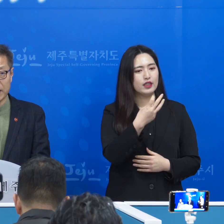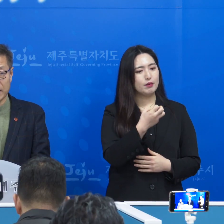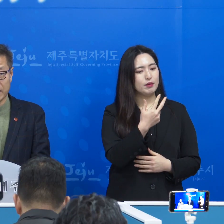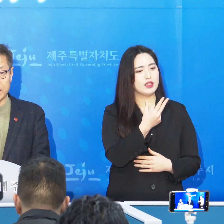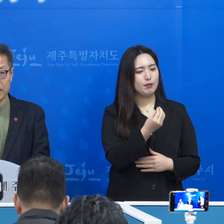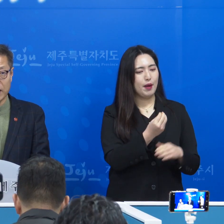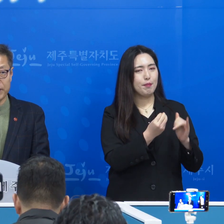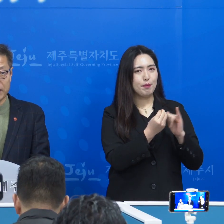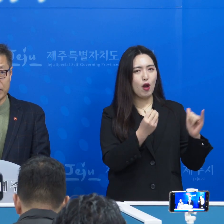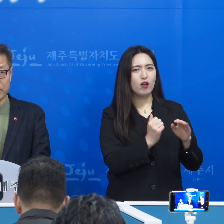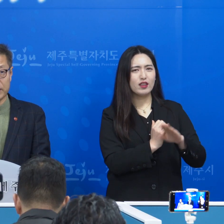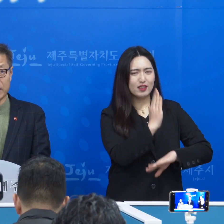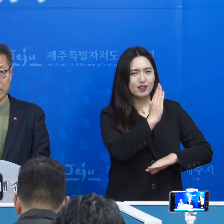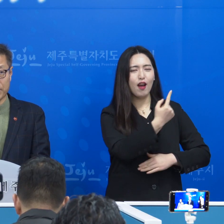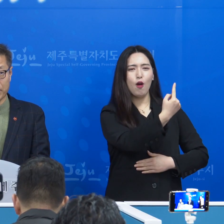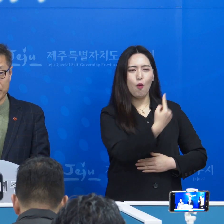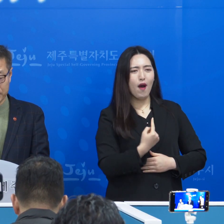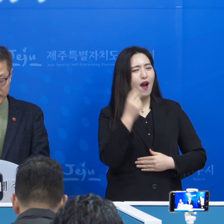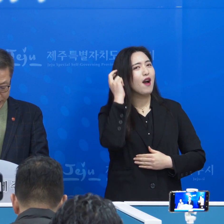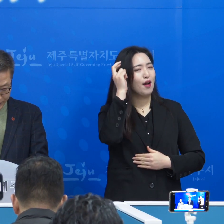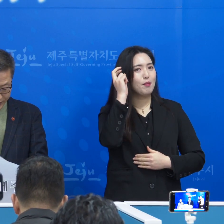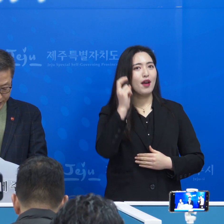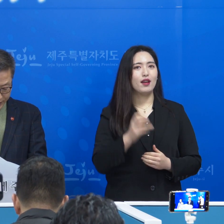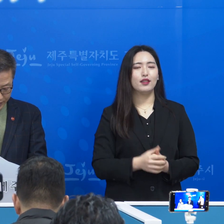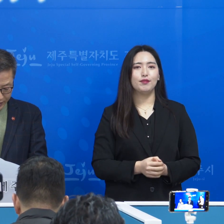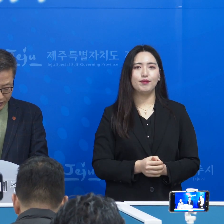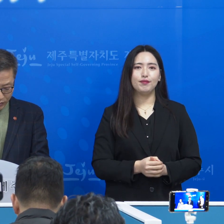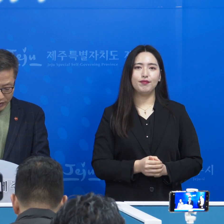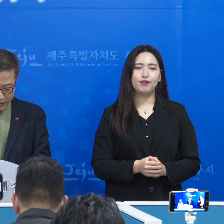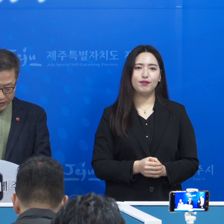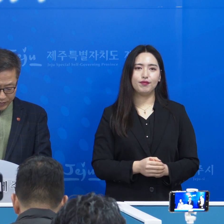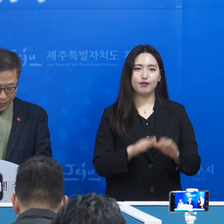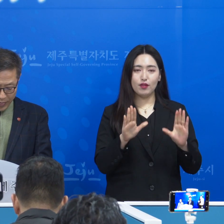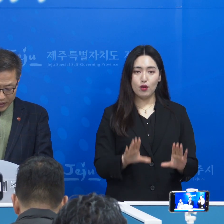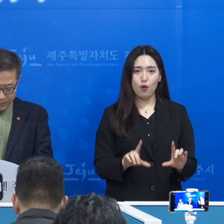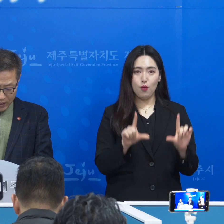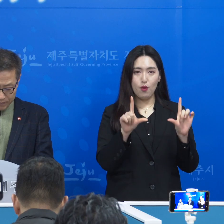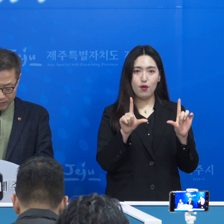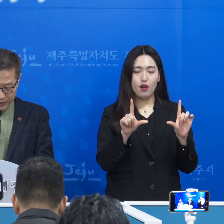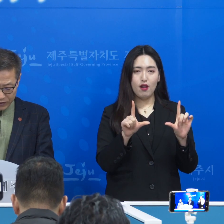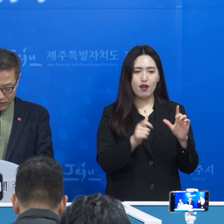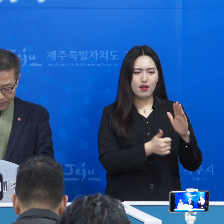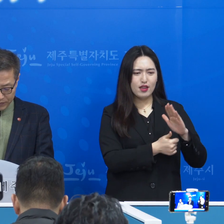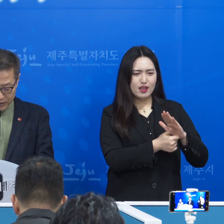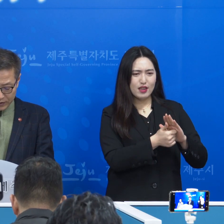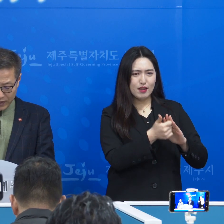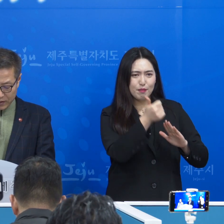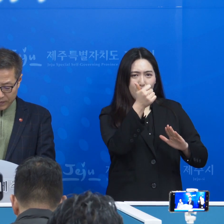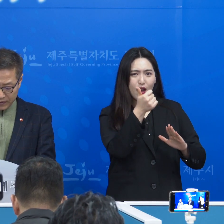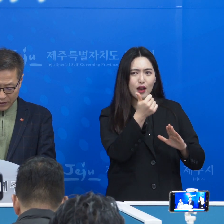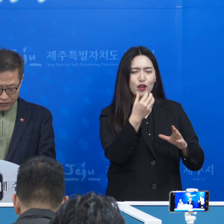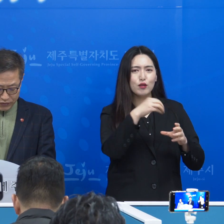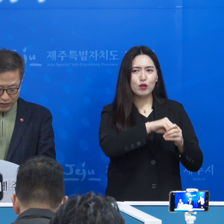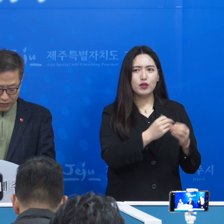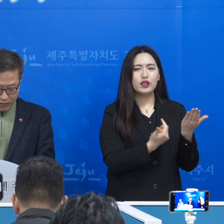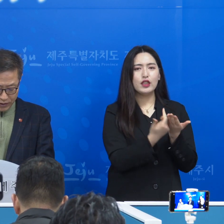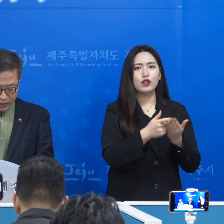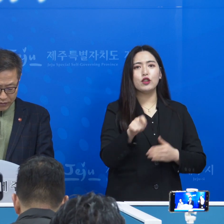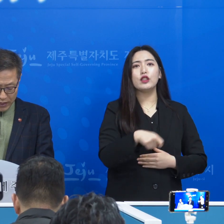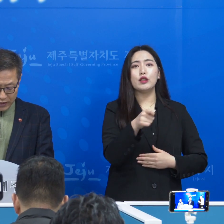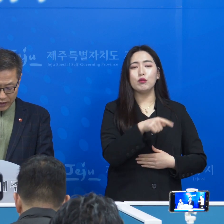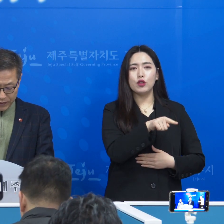37만 명 이상이 참여할 것으로 내다보고 있습니다. 올해는 희망을 품은 제주 들불 세계를 밝히다는